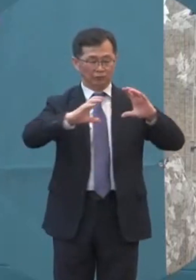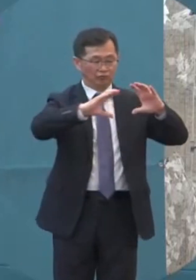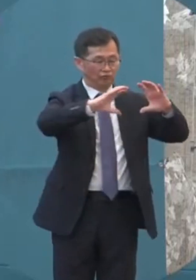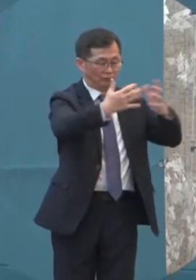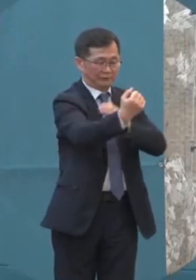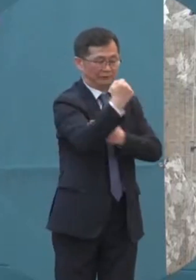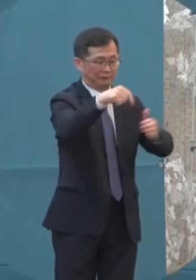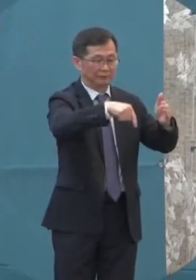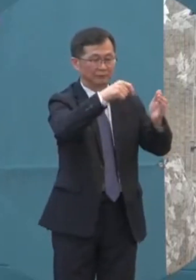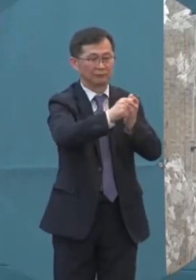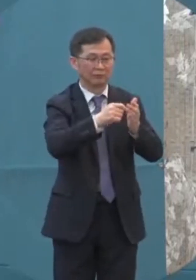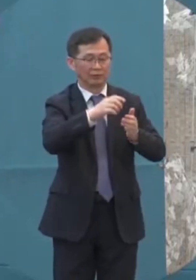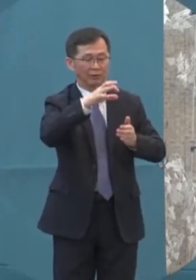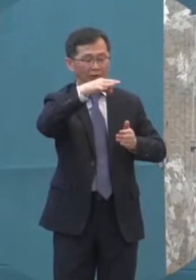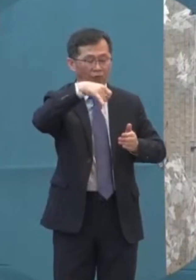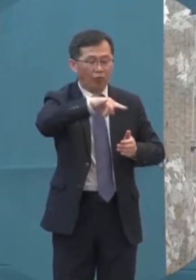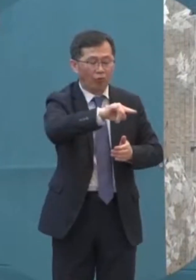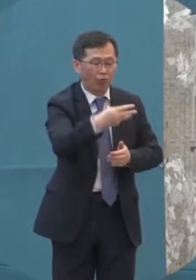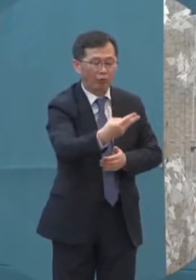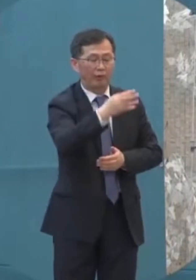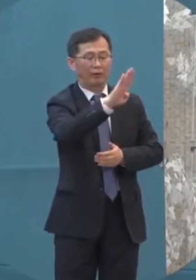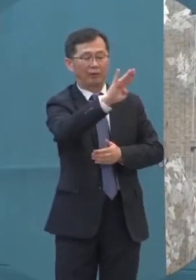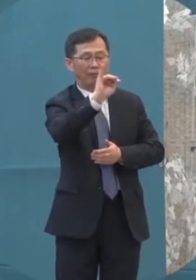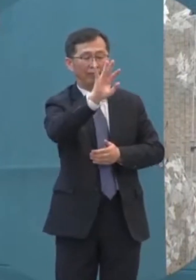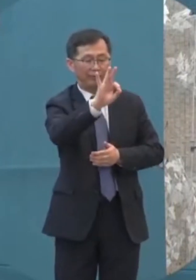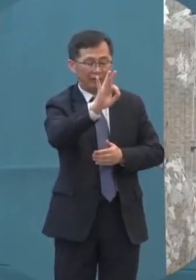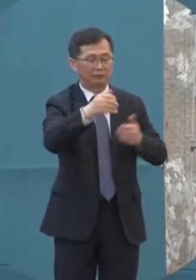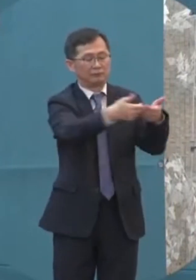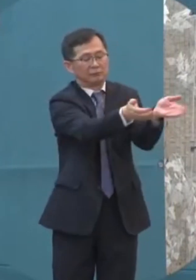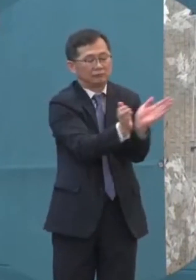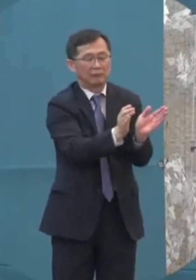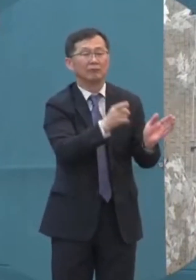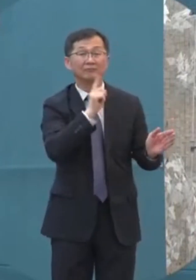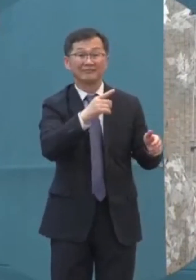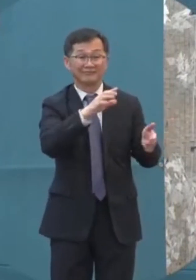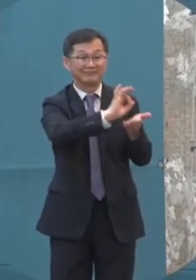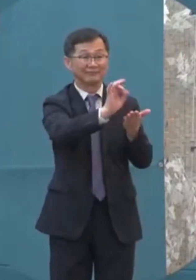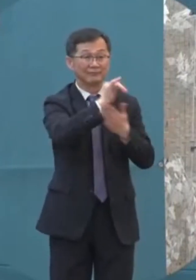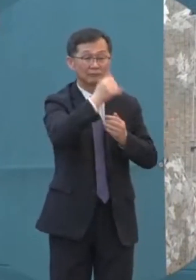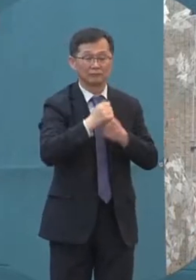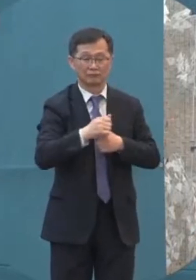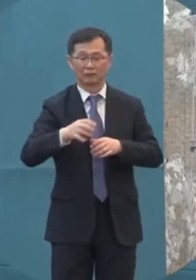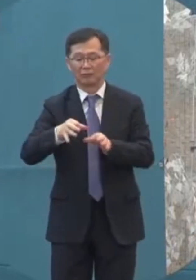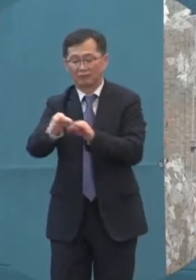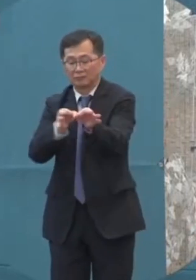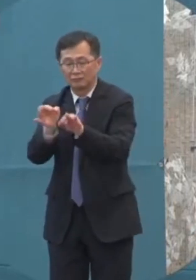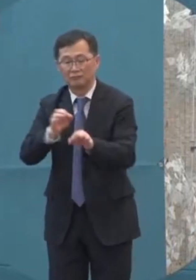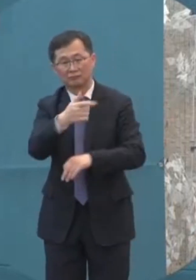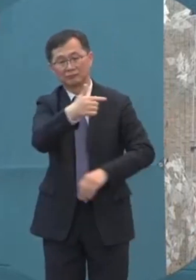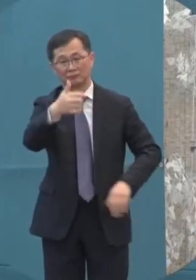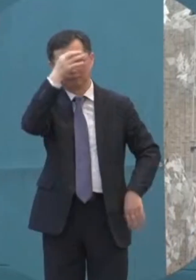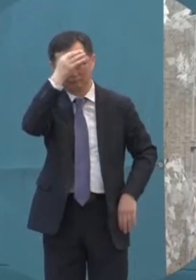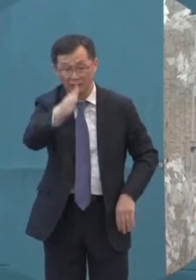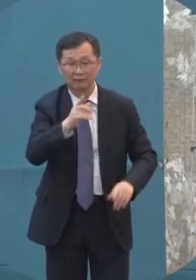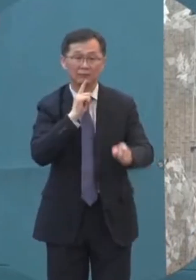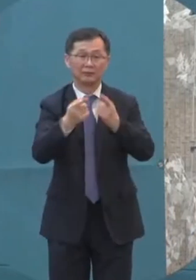국민의힘은 흔히 웰빙 정당이라 그랬잖아요. 우리 자영업자 여러분께 대단히 미안한데